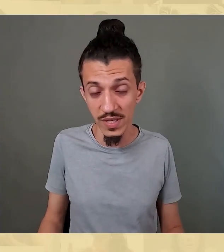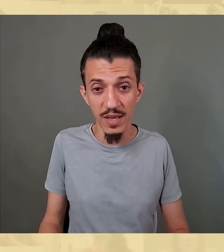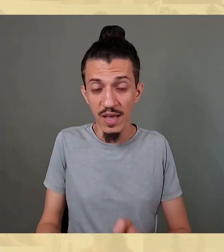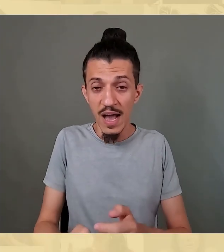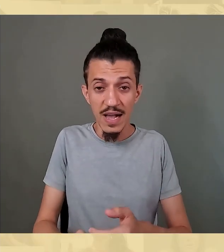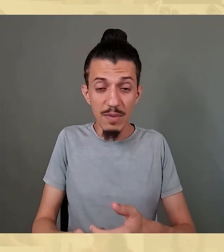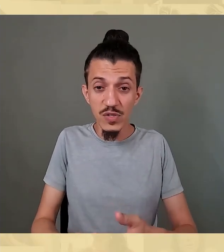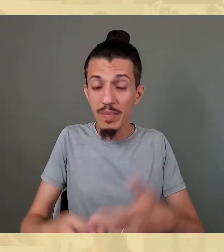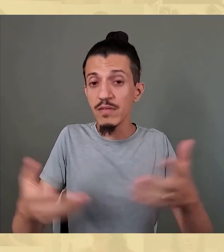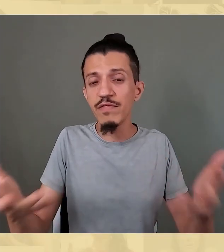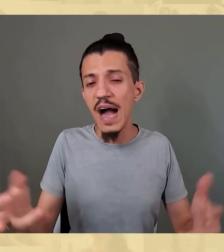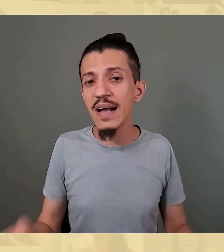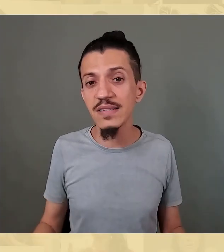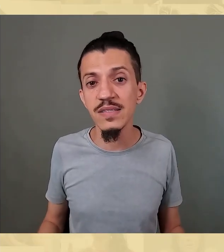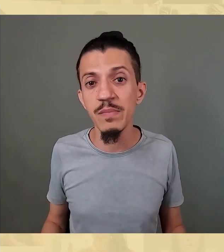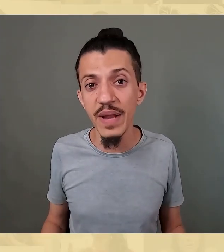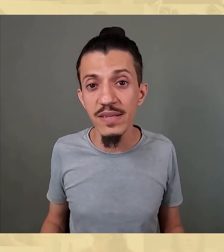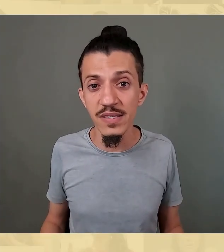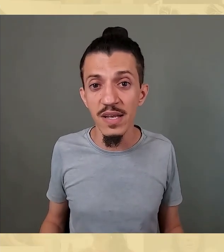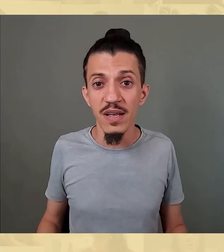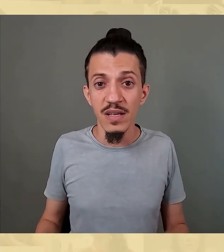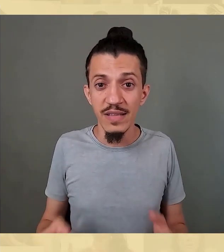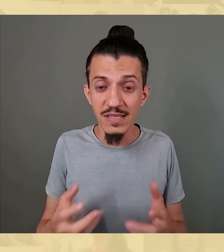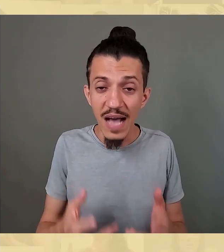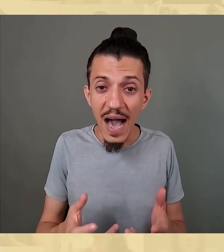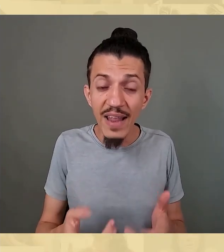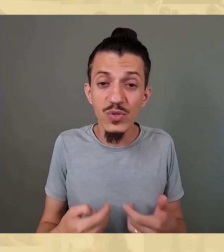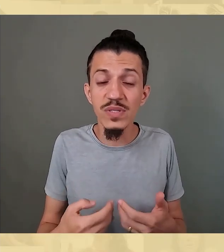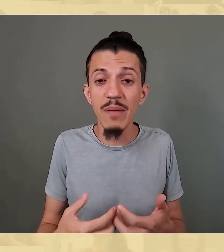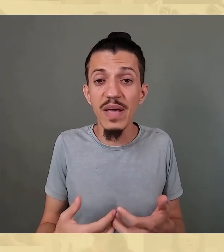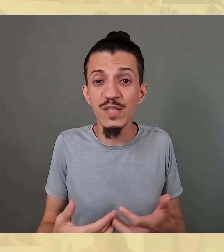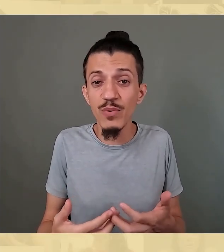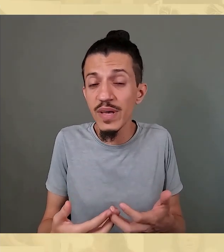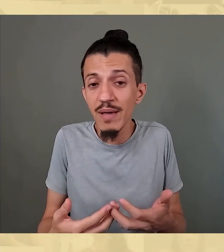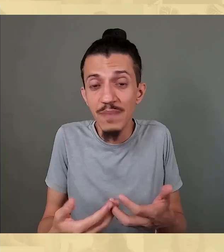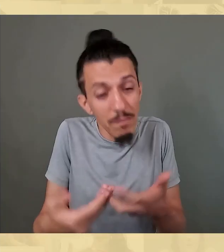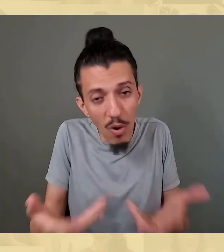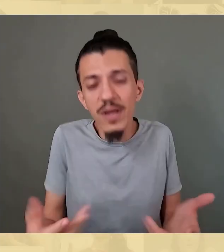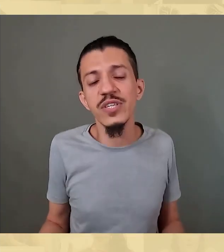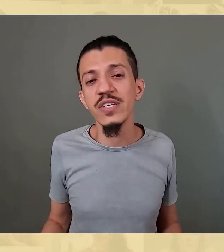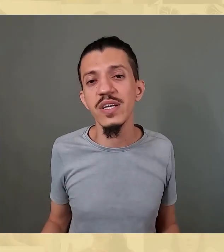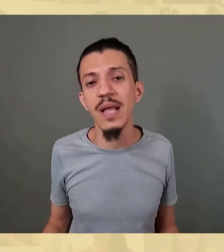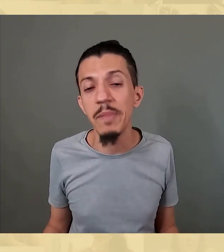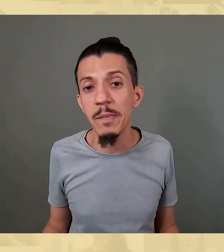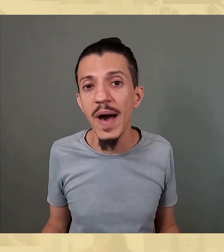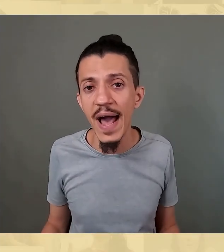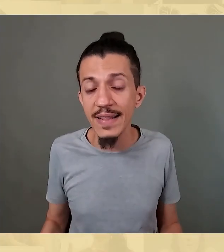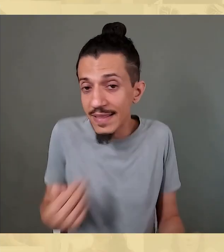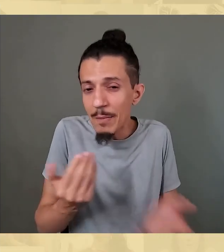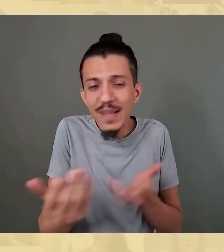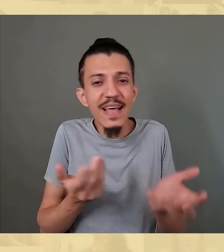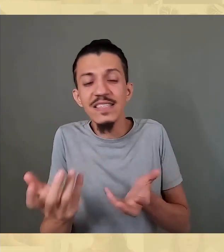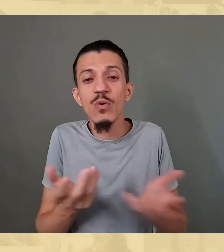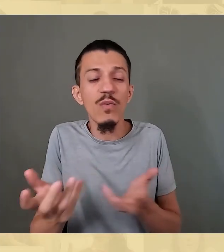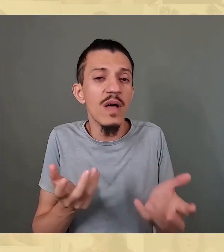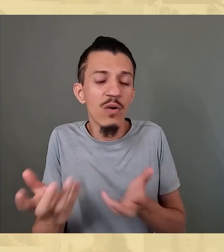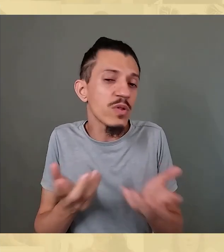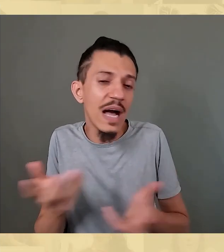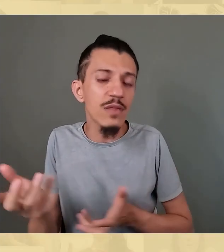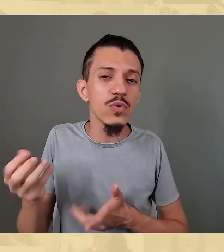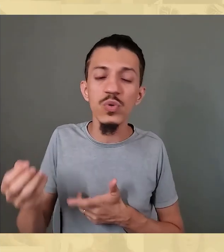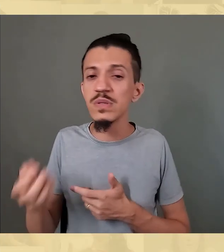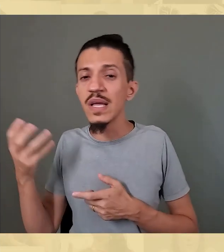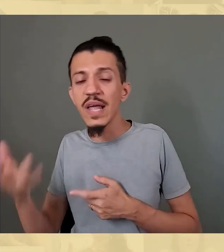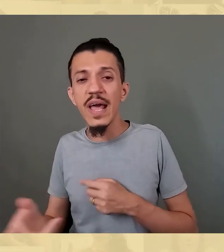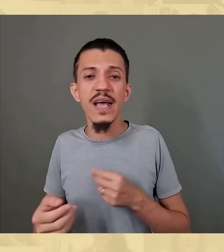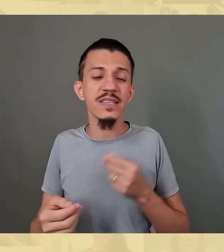surdos e acaba sobrando vagas nas empresas nessa área justamente porque tem pouca gente que está preparada até para ter esse contato